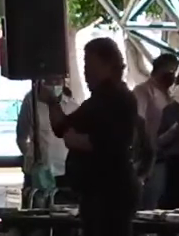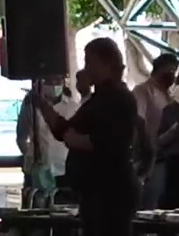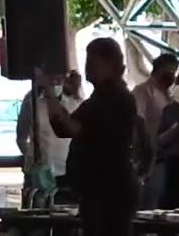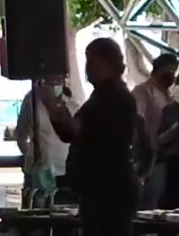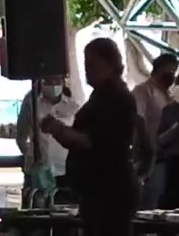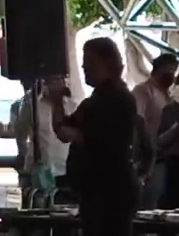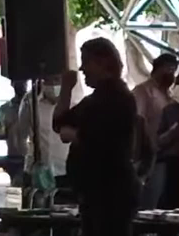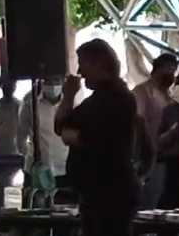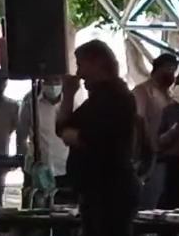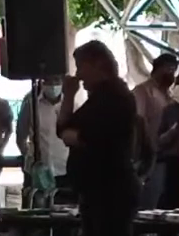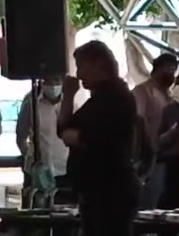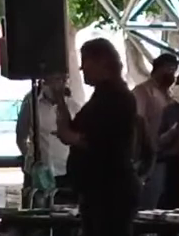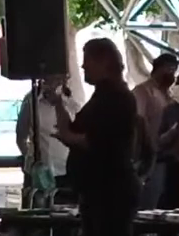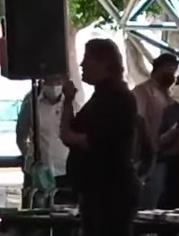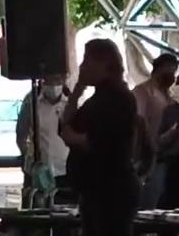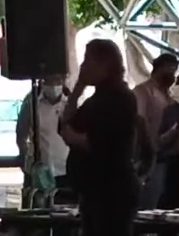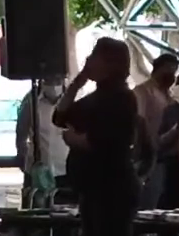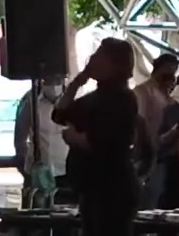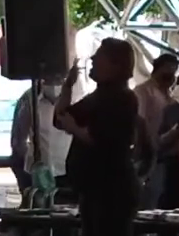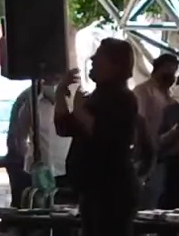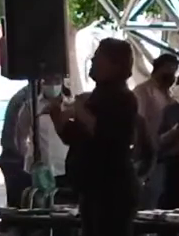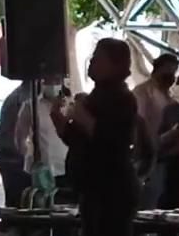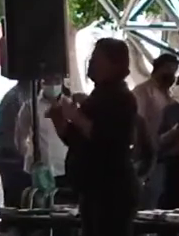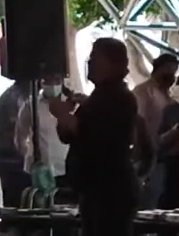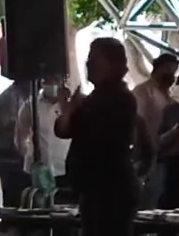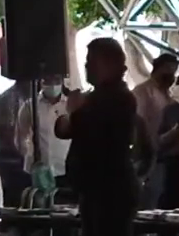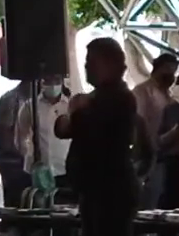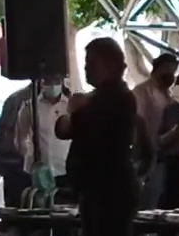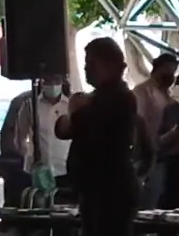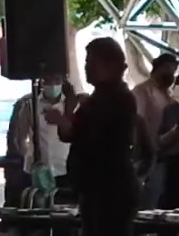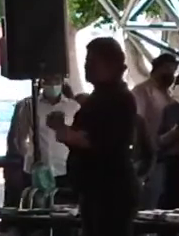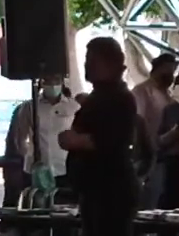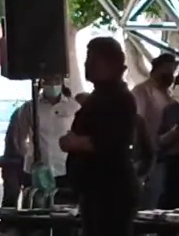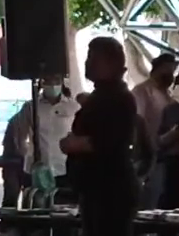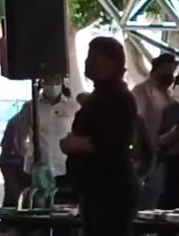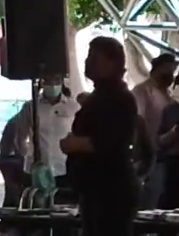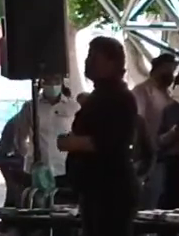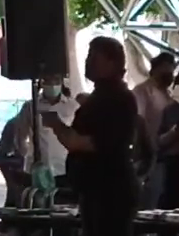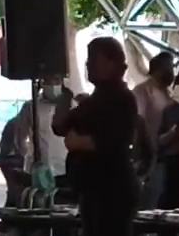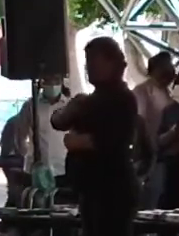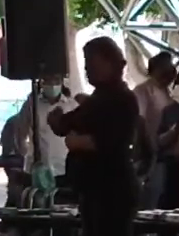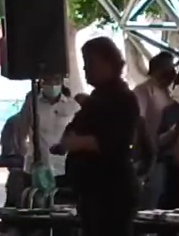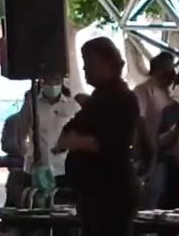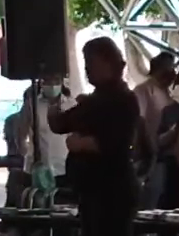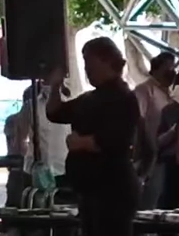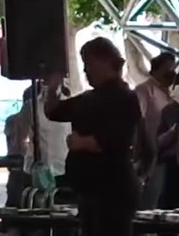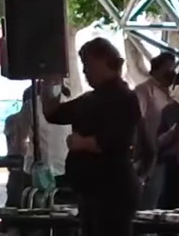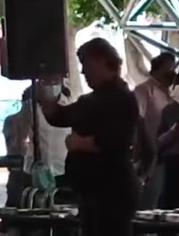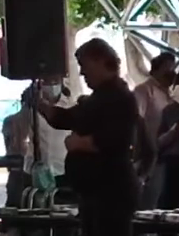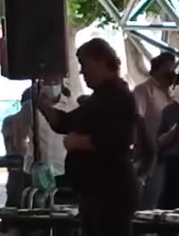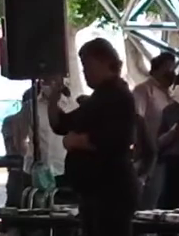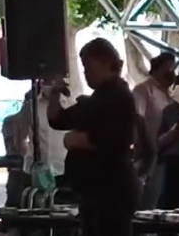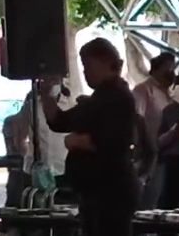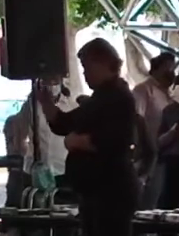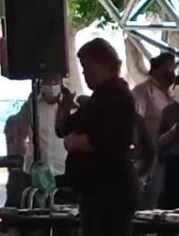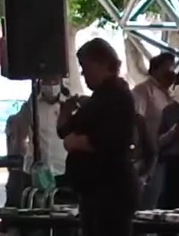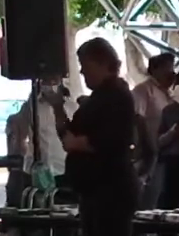gratuita a disfrutar sus vacaciones. Que en cada municipio de donde ustedes son va a haber